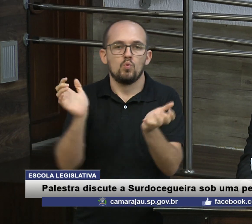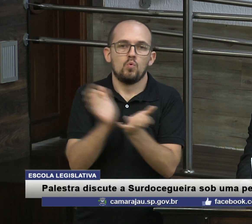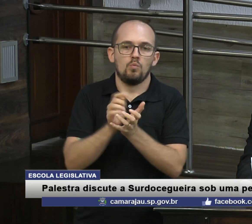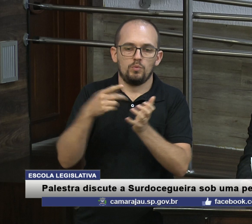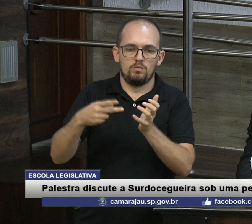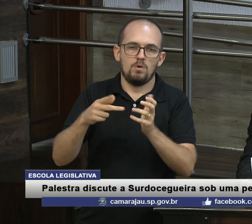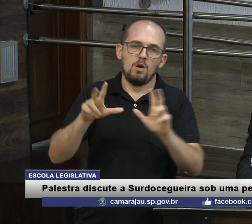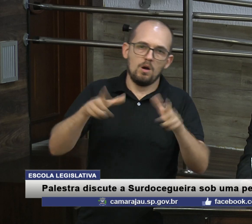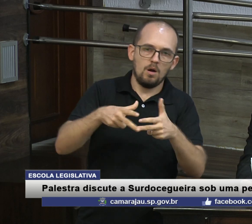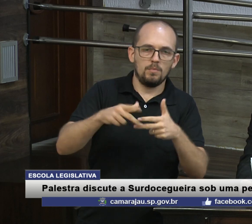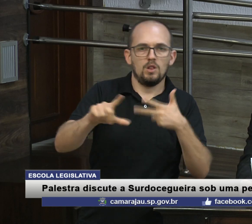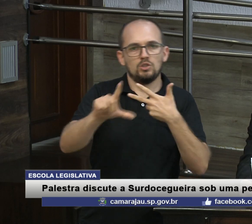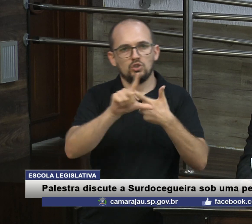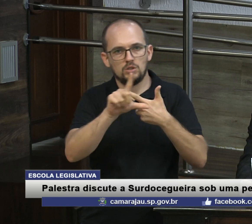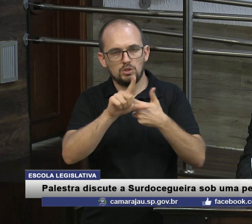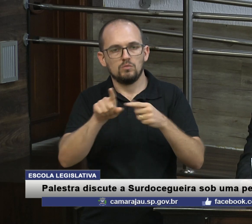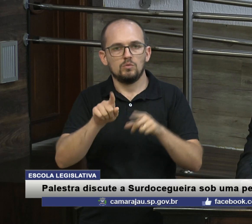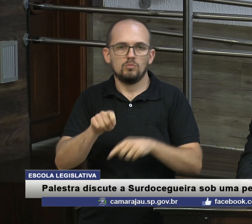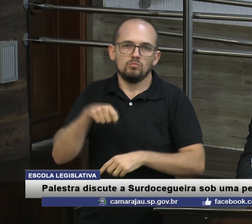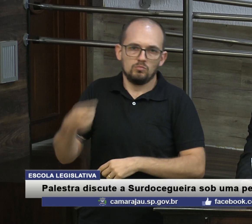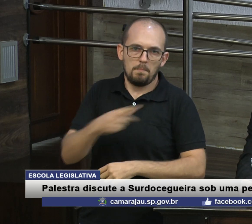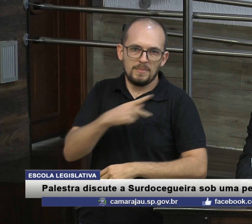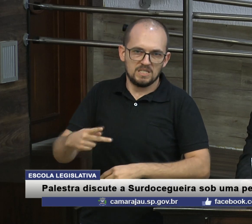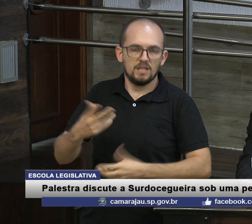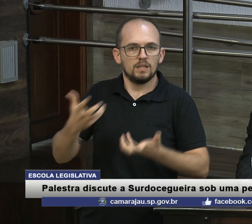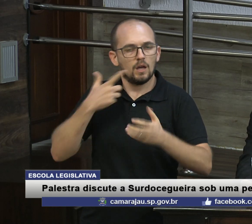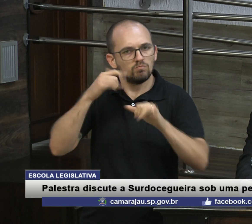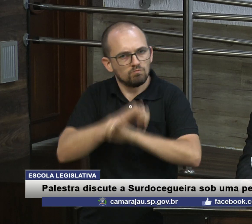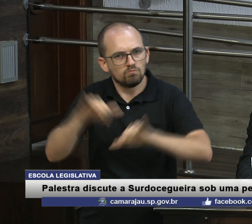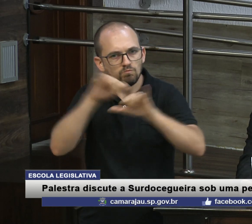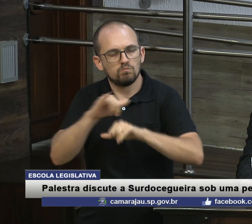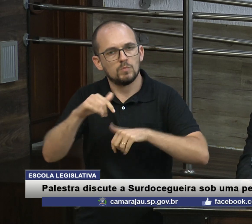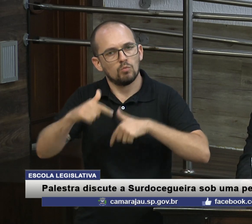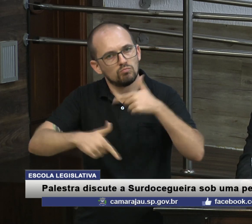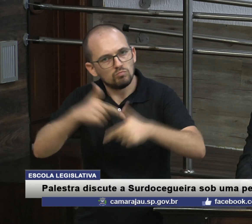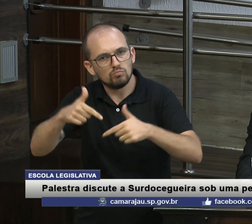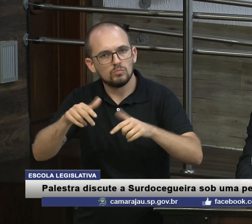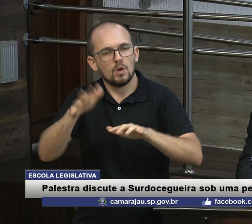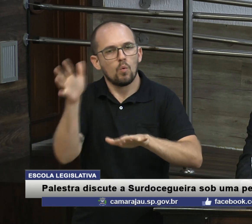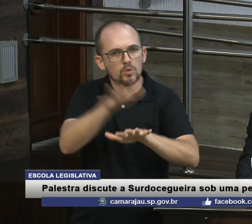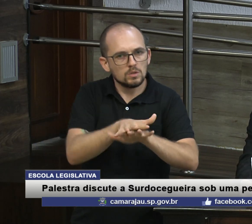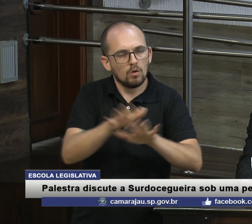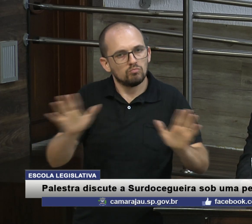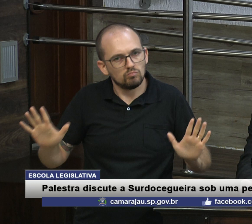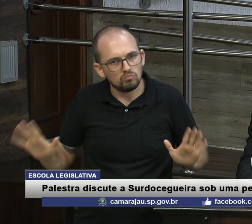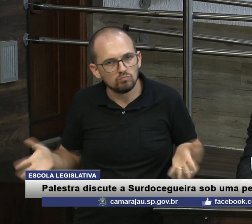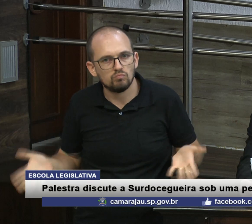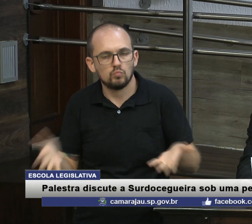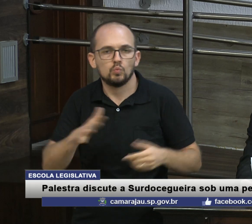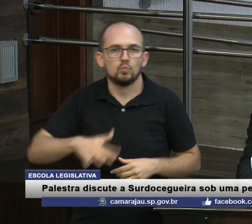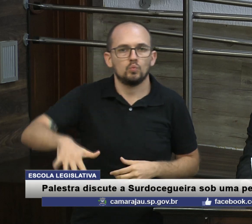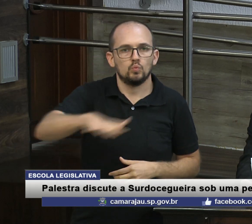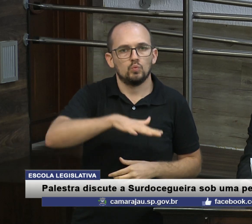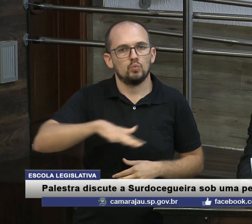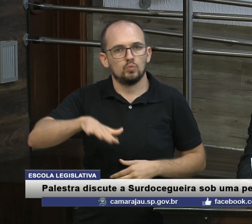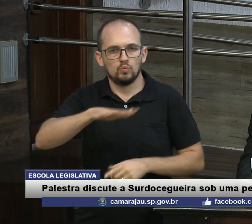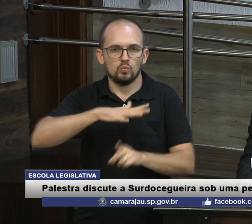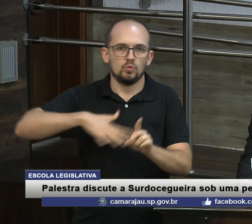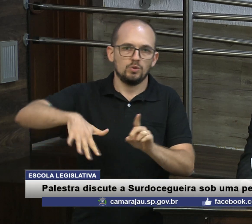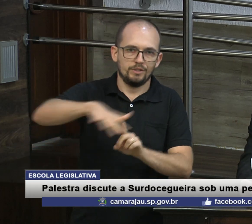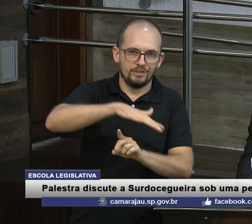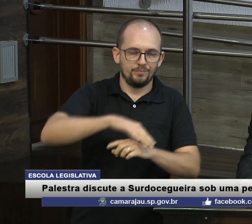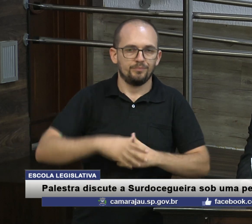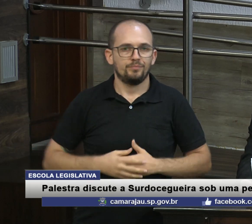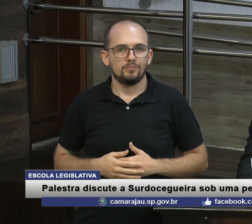e principalmente de seu presidente em promover a inclusão em todas as esferas da nossa sociedade. E hoje,